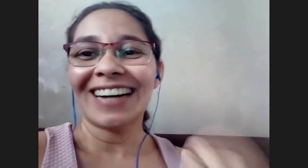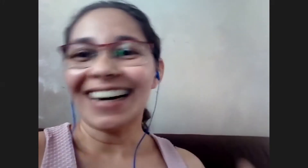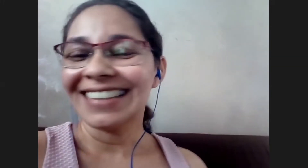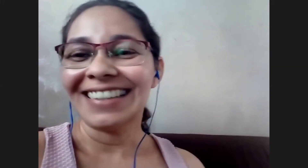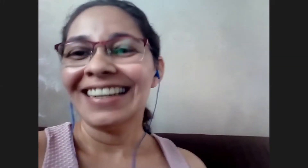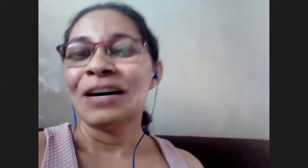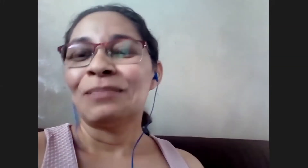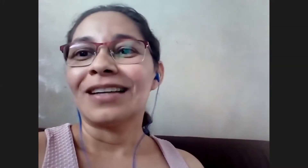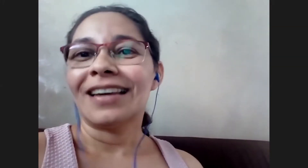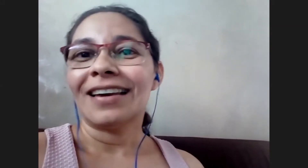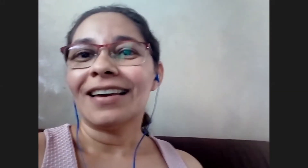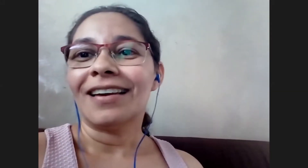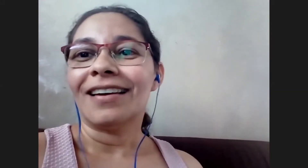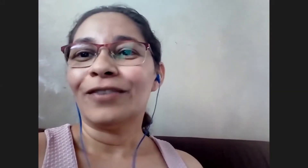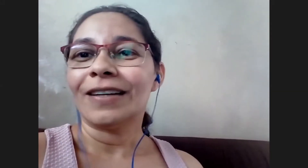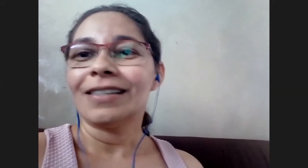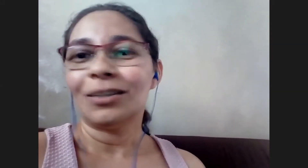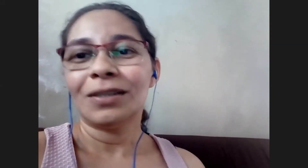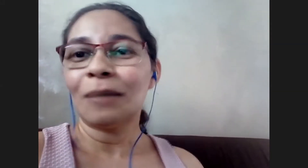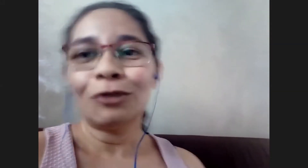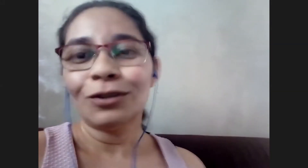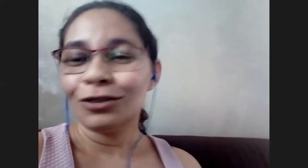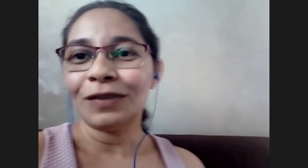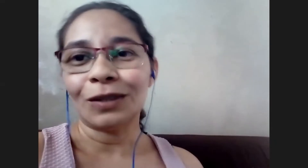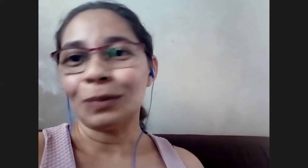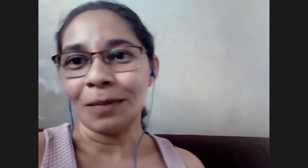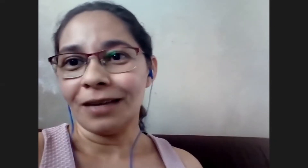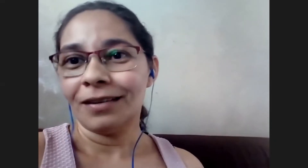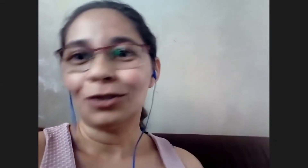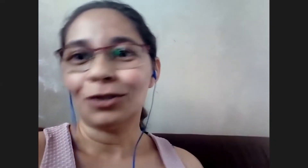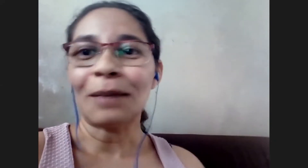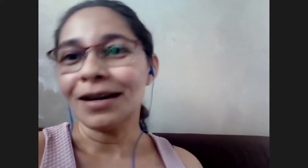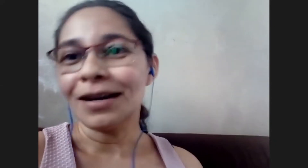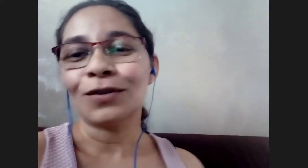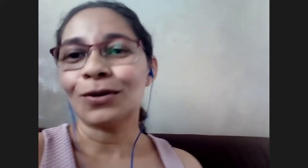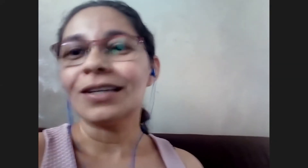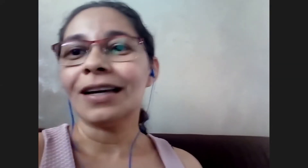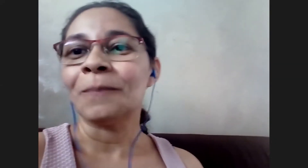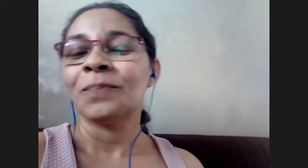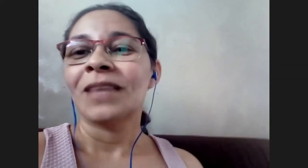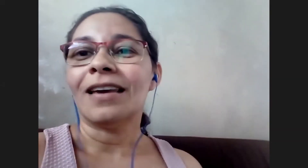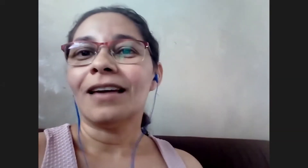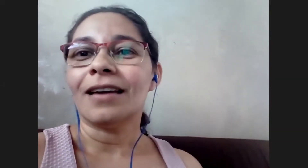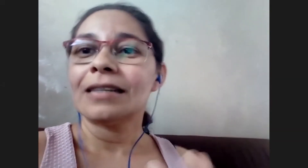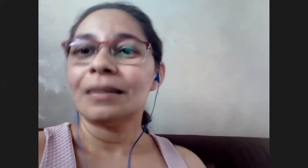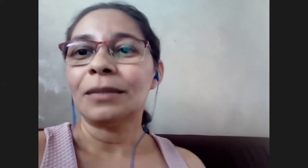chocada, porque eu falei assim, não, isso é muito difícil para mim, eu jamais vou conseguir. E aí essa semana me